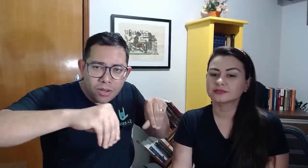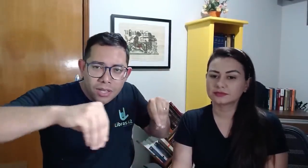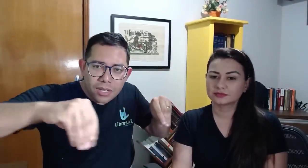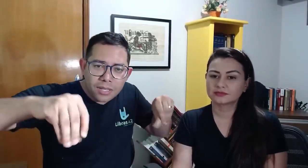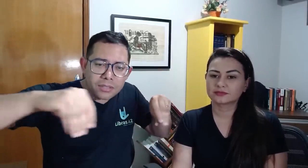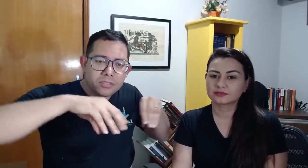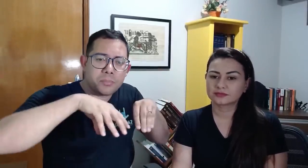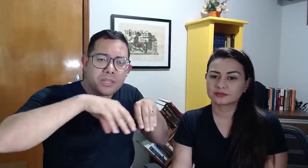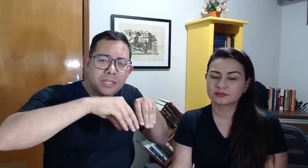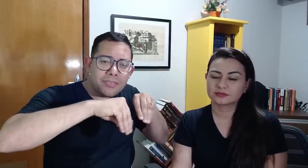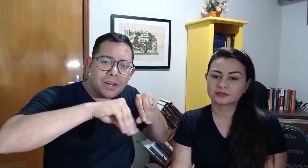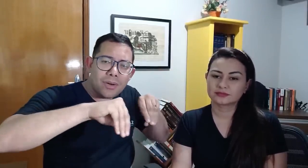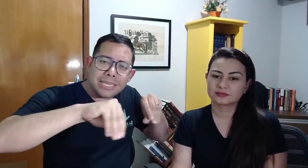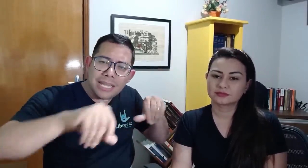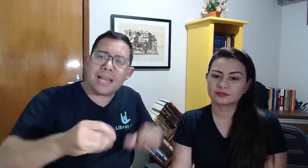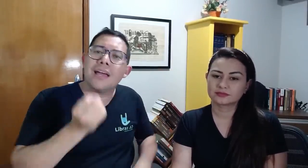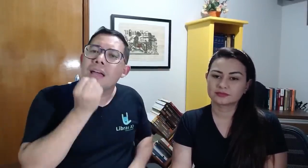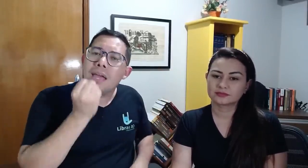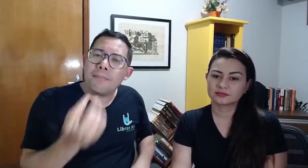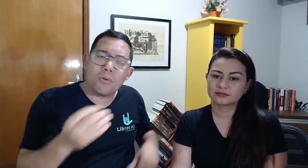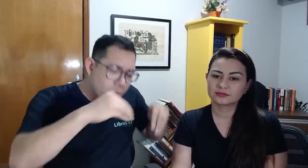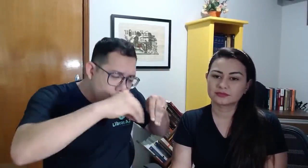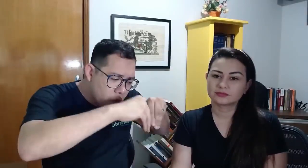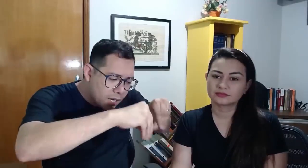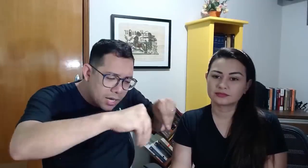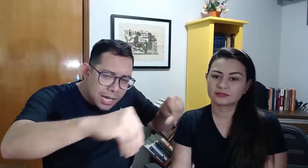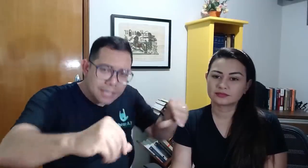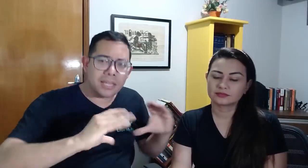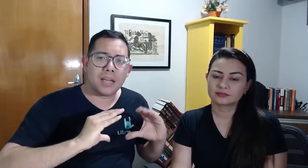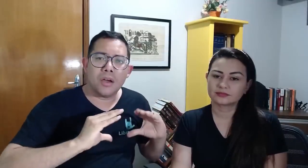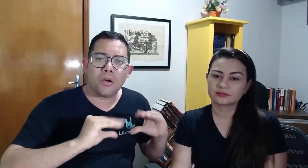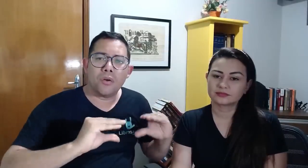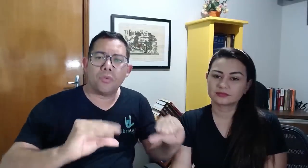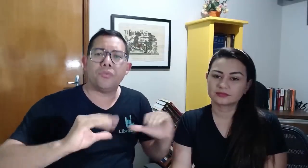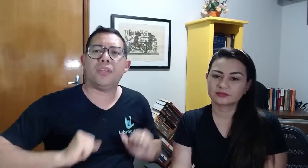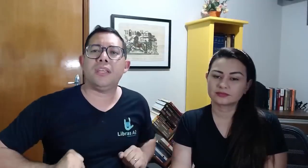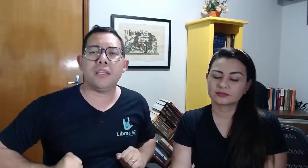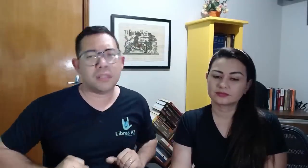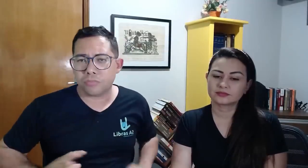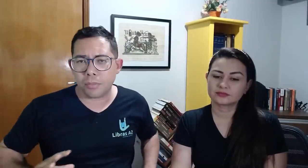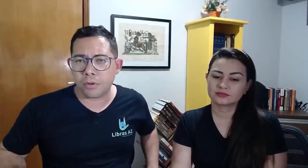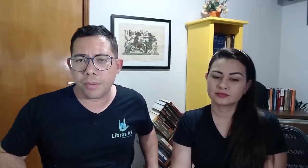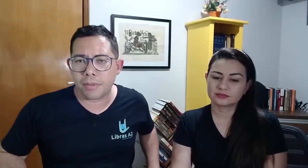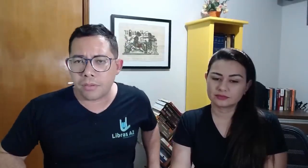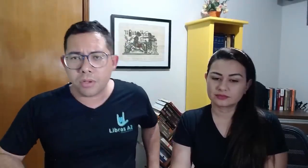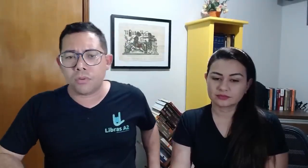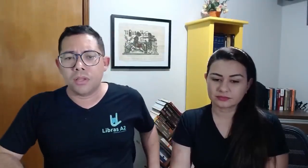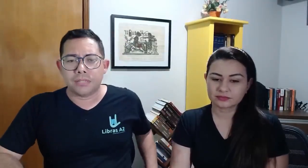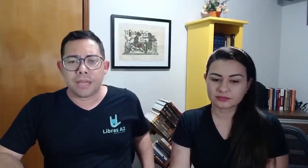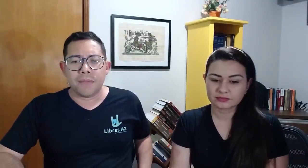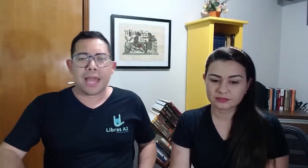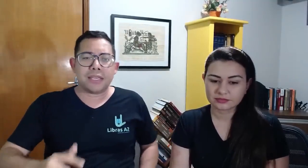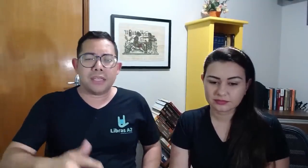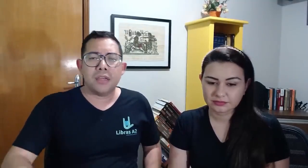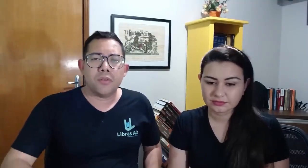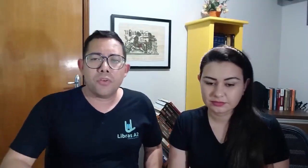ó. Então você poderia até falar, ó, a terra é boa, a terra fofinha, tá? Não tem problema nenhum. Tá? Aqui foi